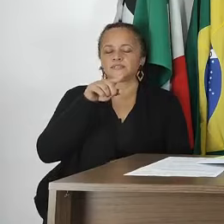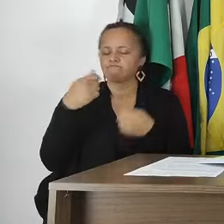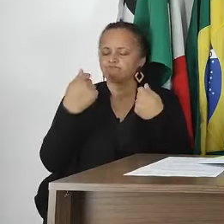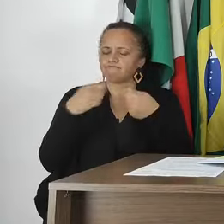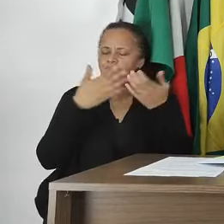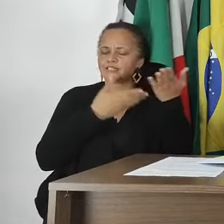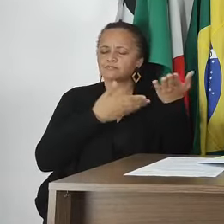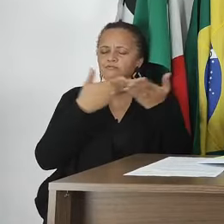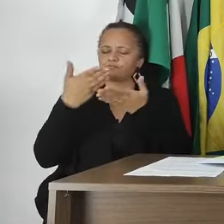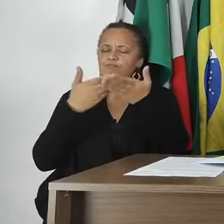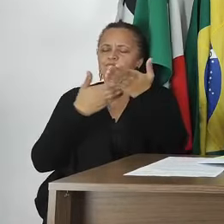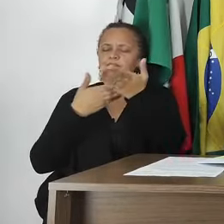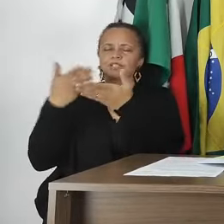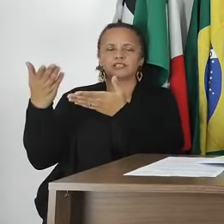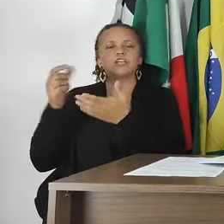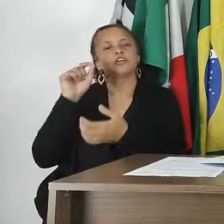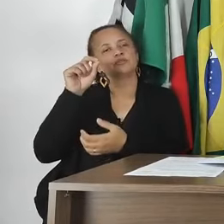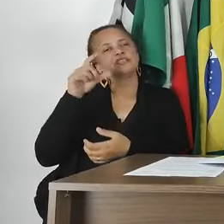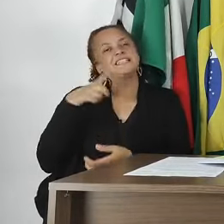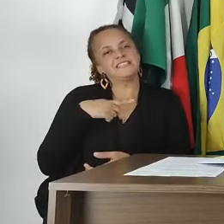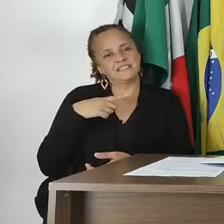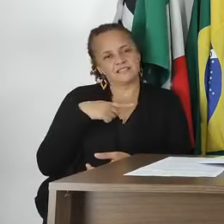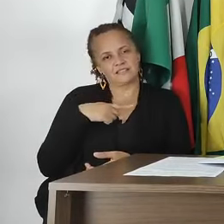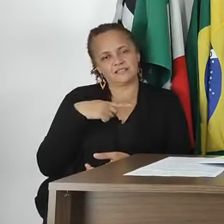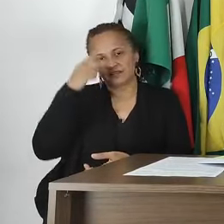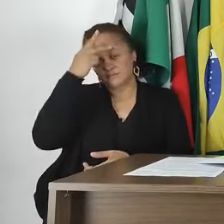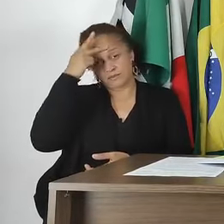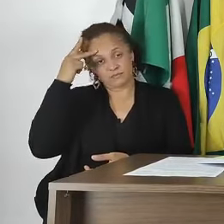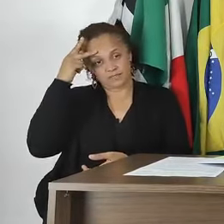compartilhando aquilo que você tem, para que essa pessoa faça